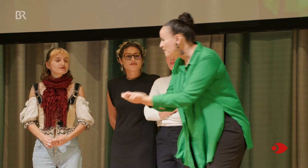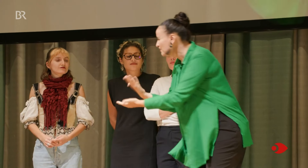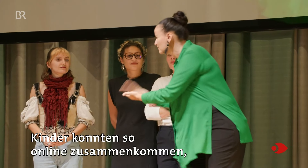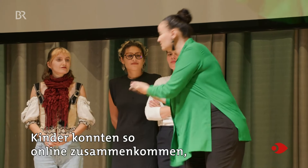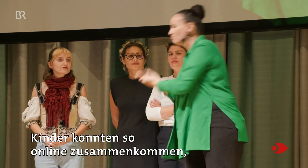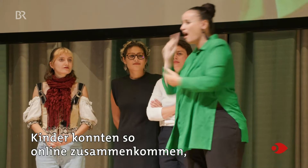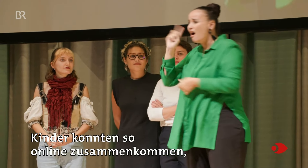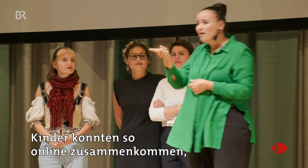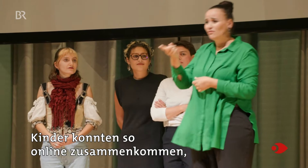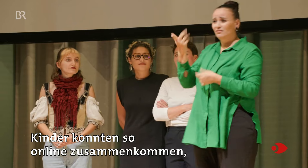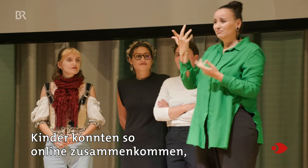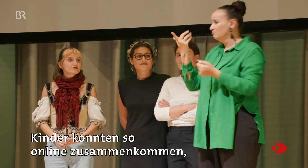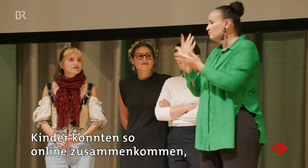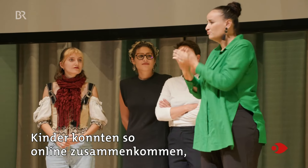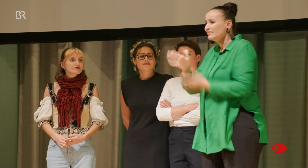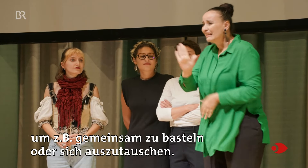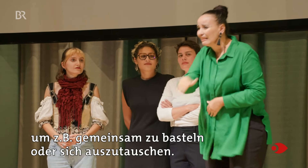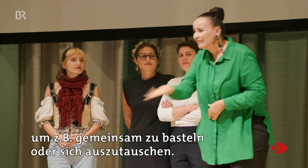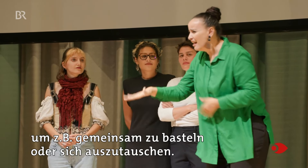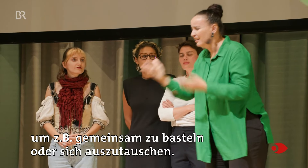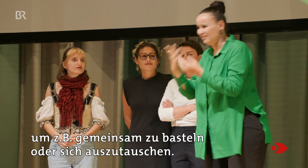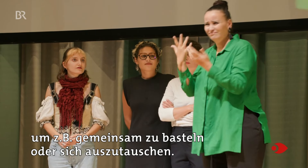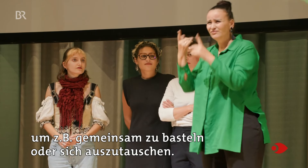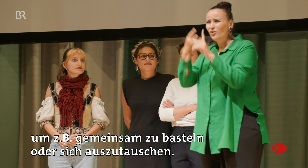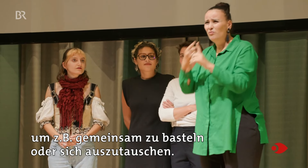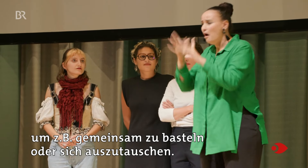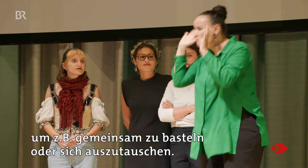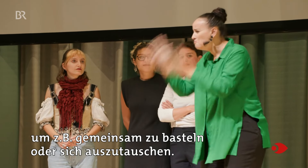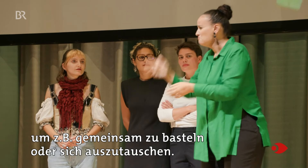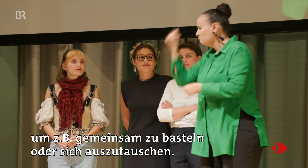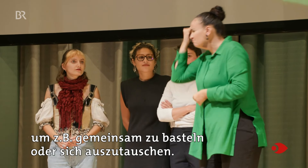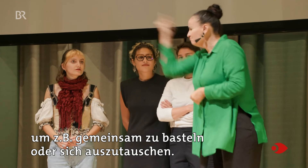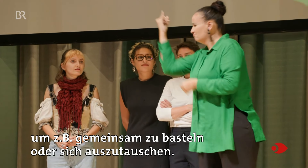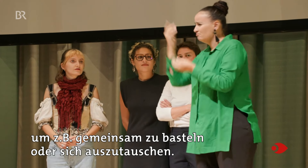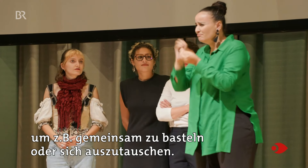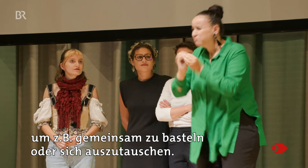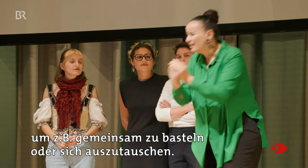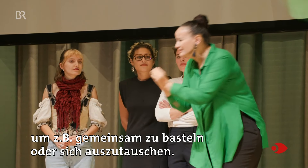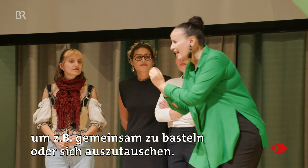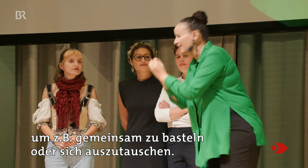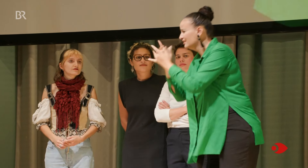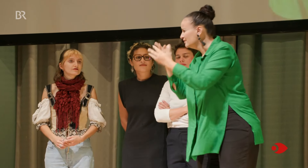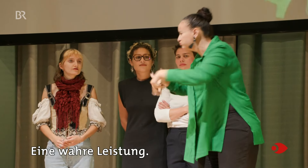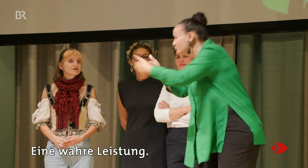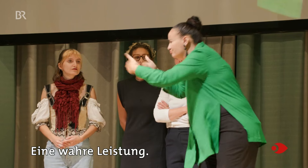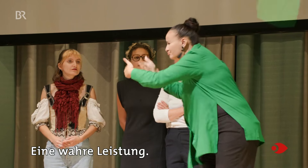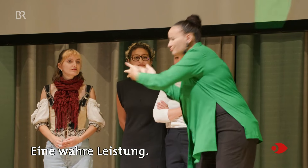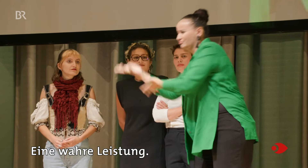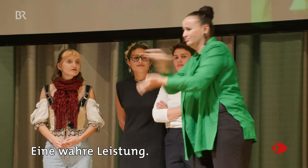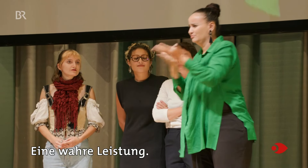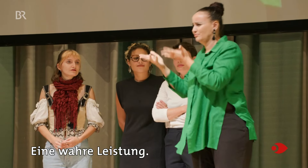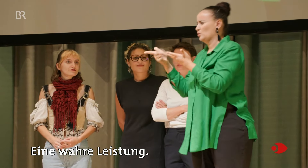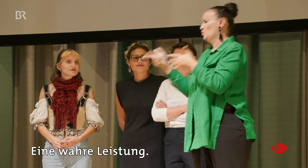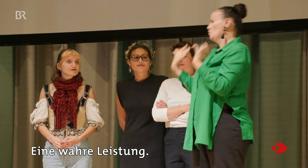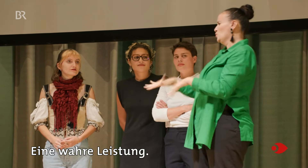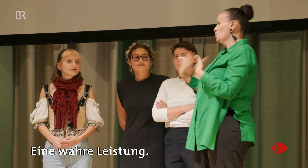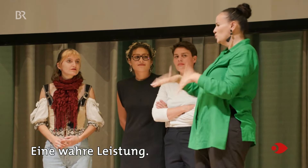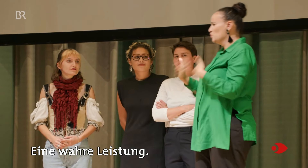geschaffen. Kinder konnten so online zusammenkommen, um zum Beispiel gemeinsam zu basteln oder sich auszutauschen. Eine wahre